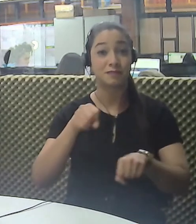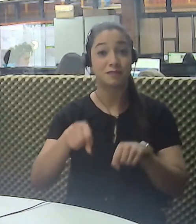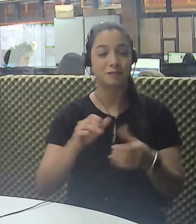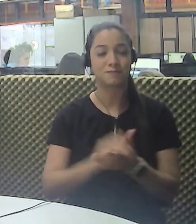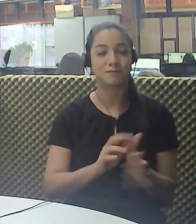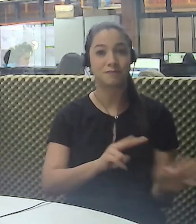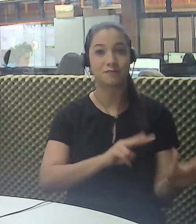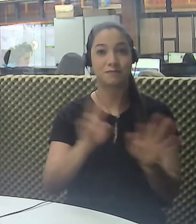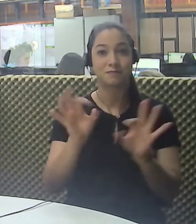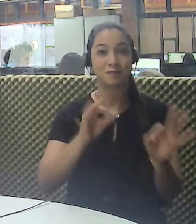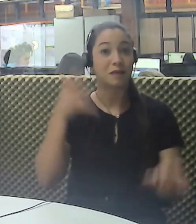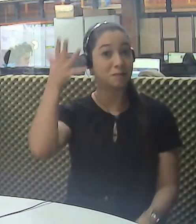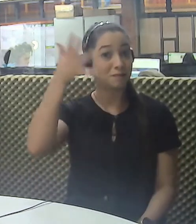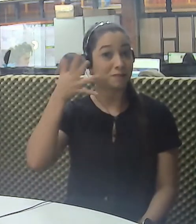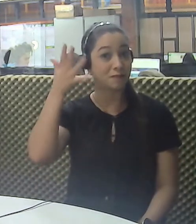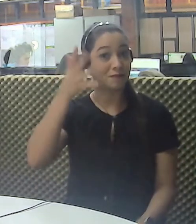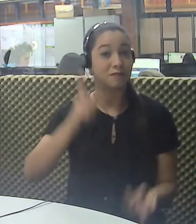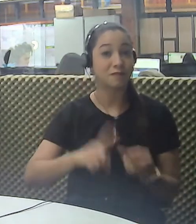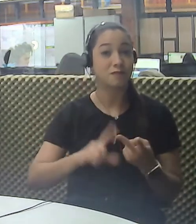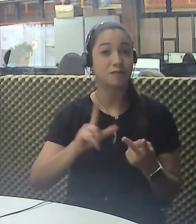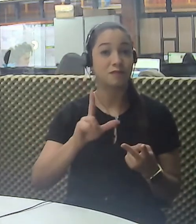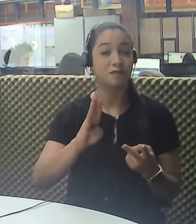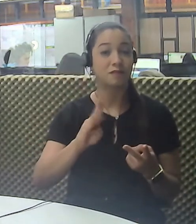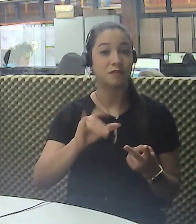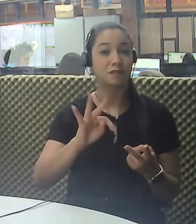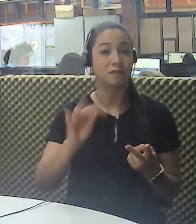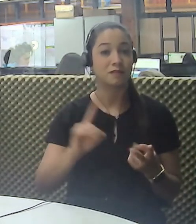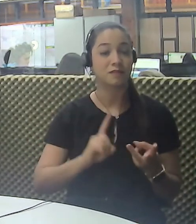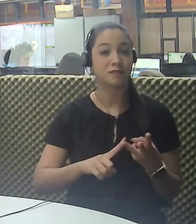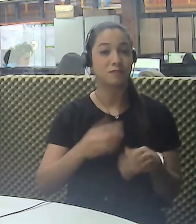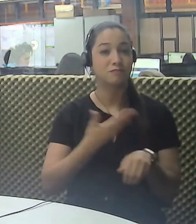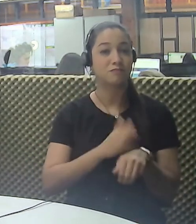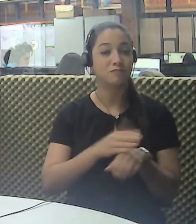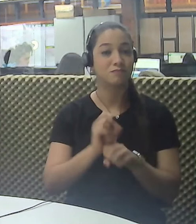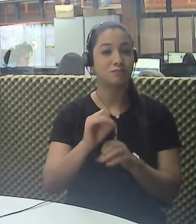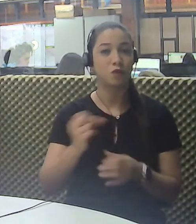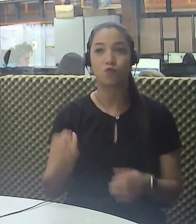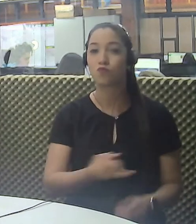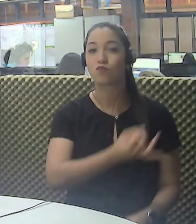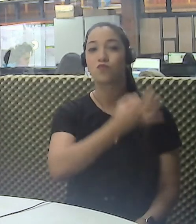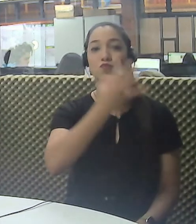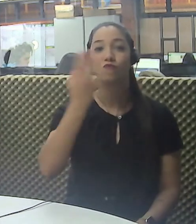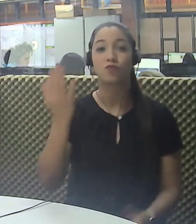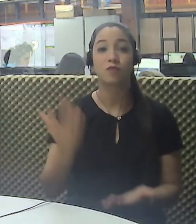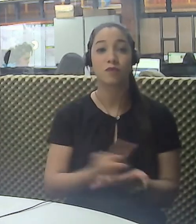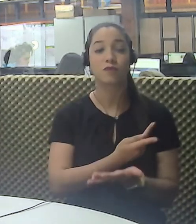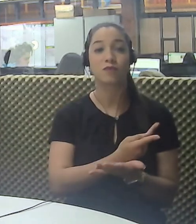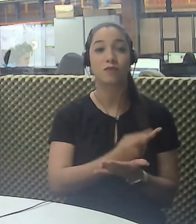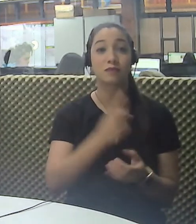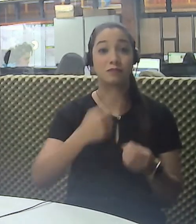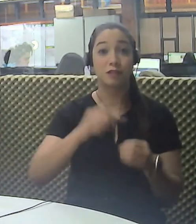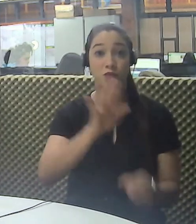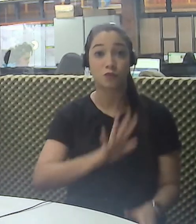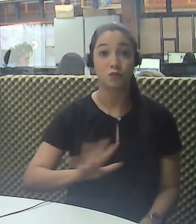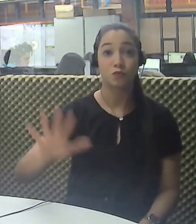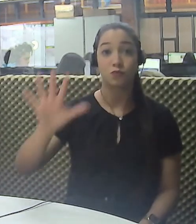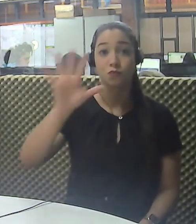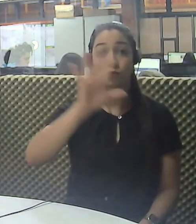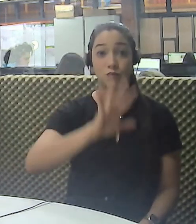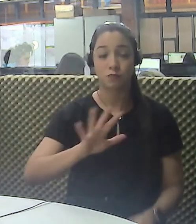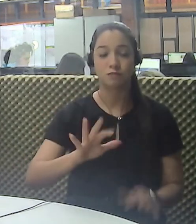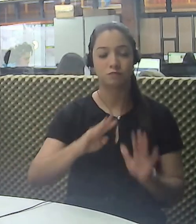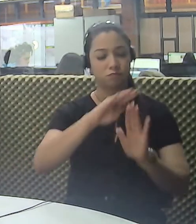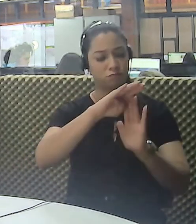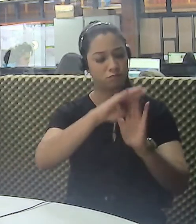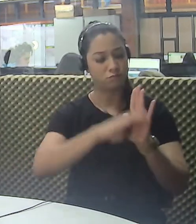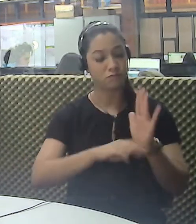semanal, palestras, blitz, atividades educativas e muito mais vão ocorrer em toda a cidade. A programação